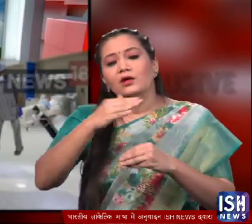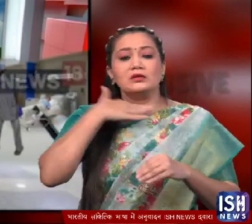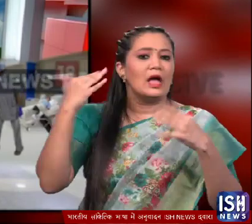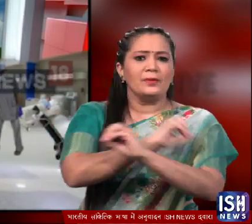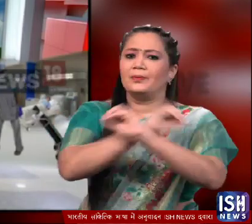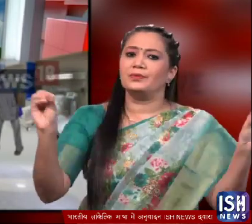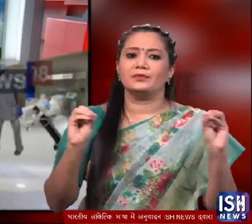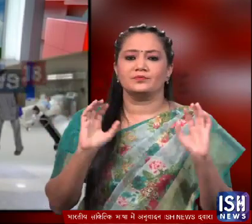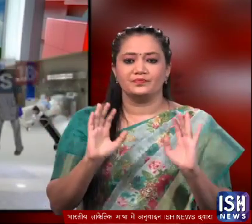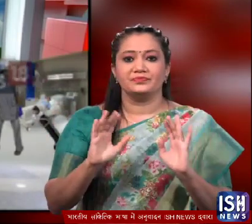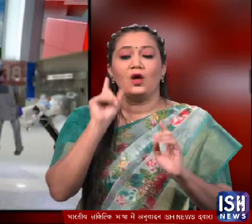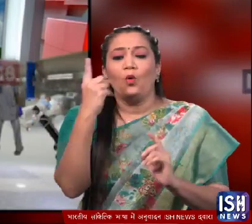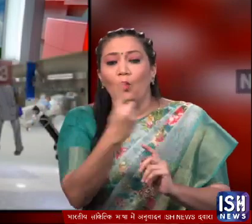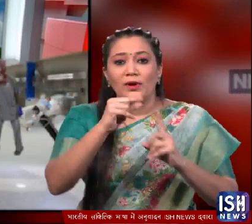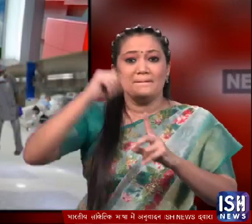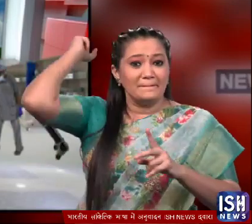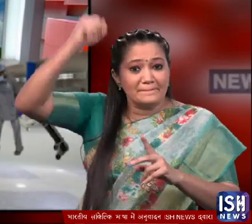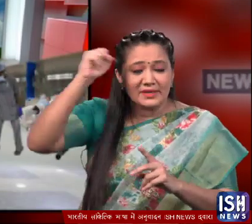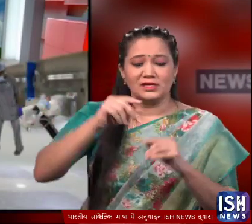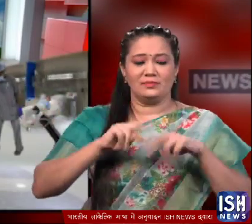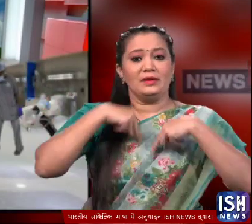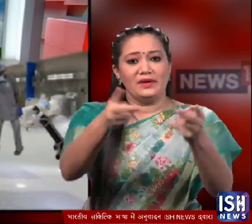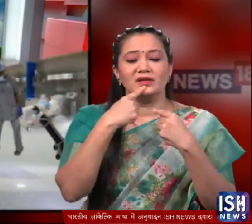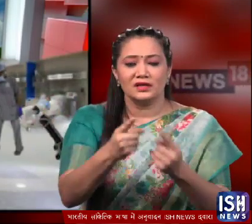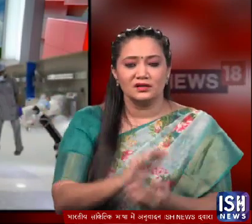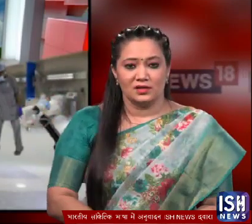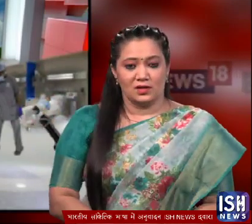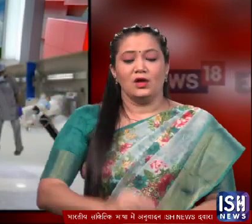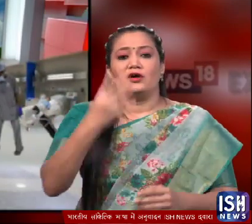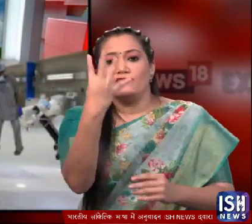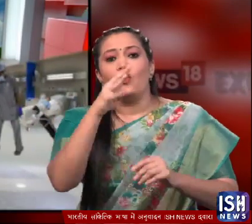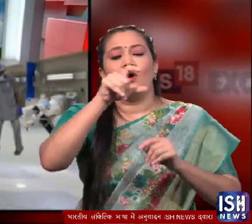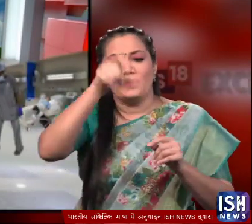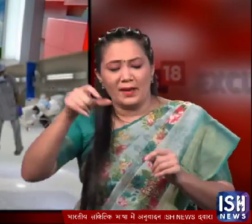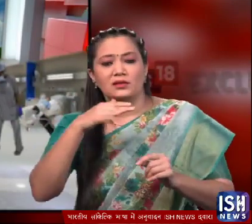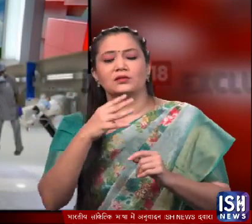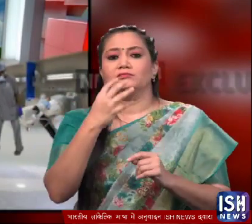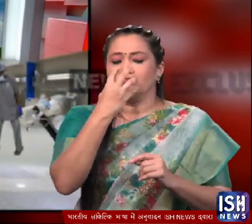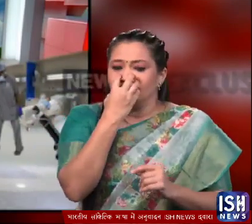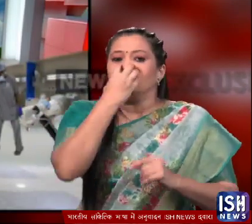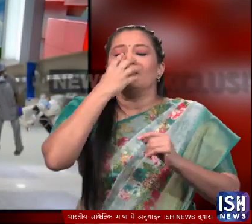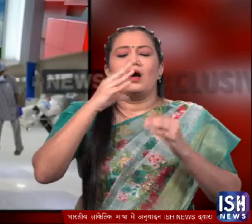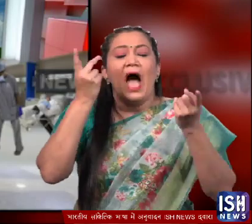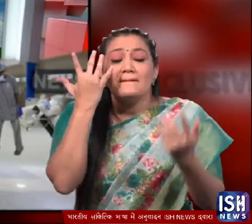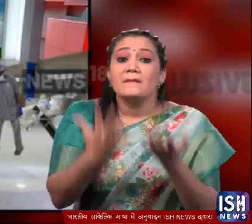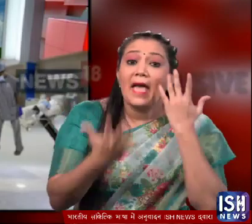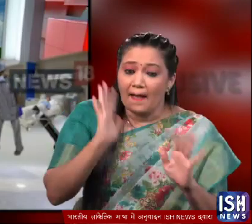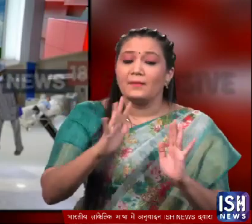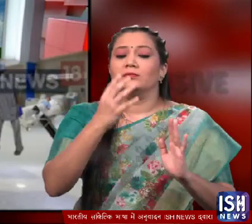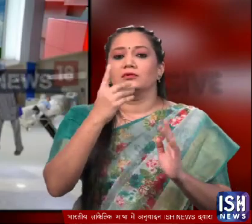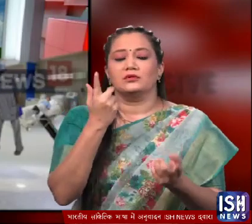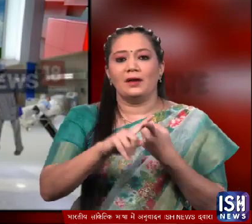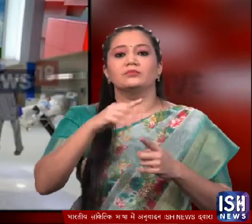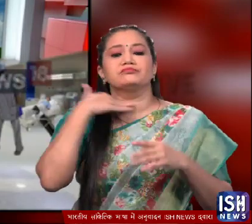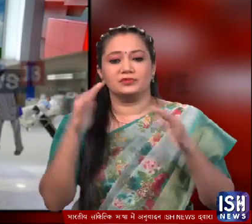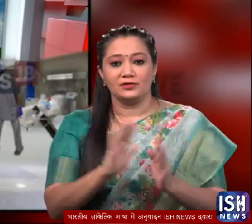मौत नहीं हुई, जबकि सिर्फ पंजाब ने केंद्र को जवाब में लिखा कि उनके यहां ऐसे 4 मरीज थे जिनकी मौत शायद इस वजह